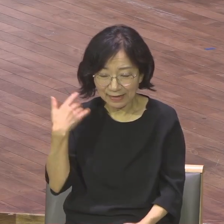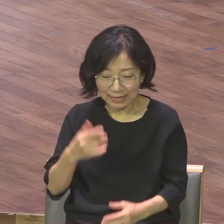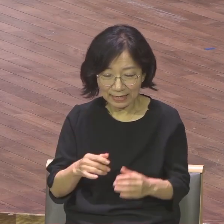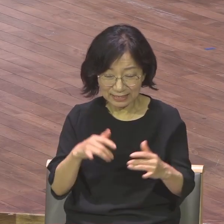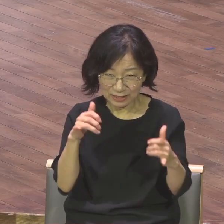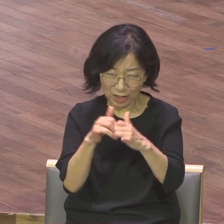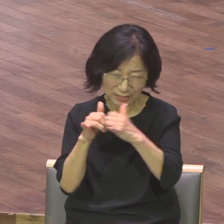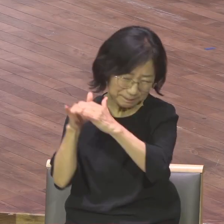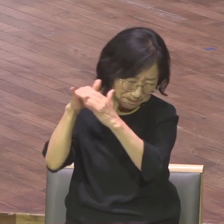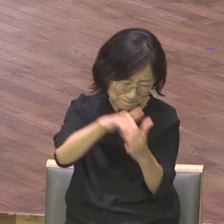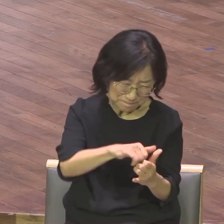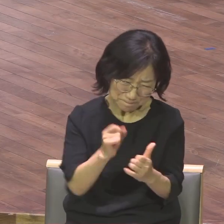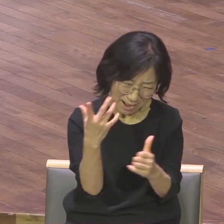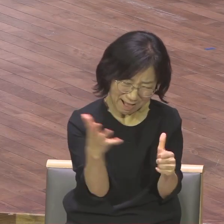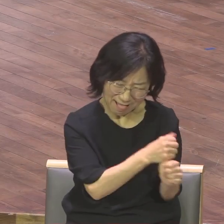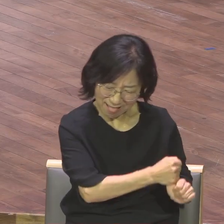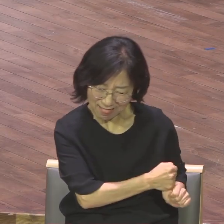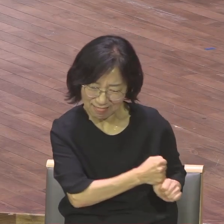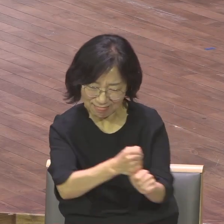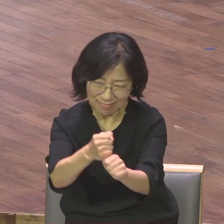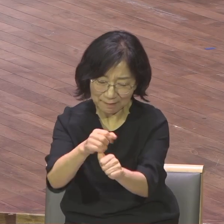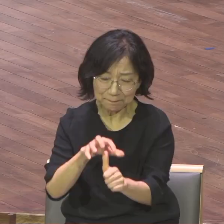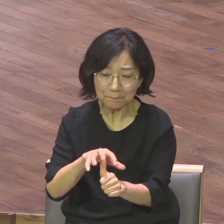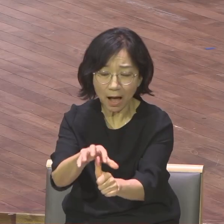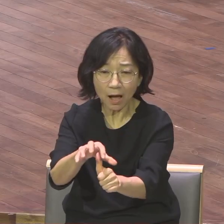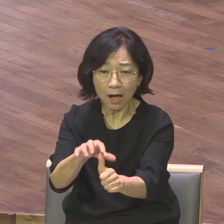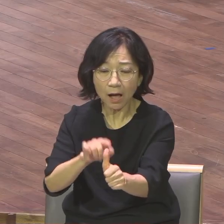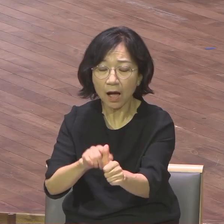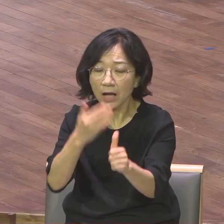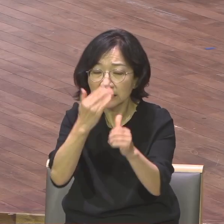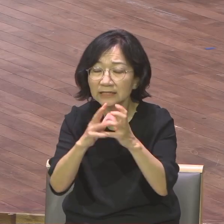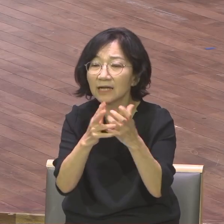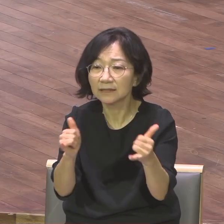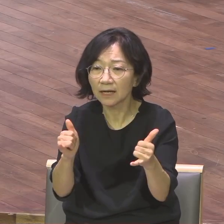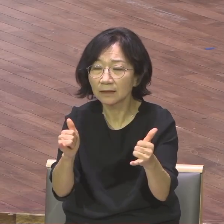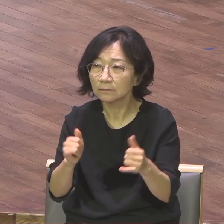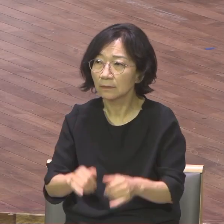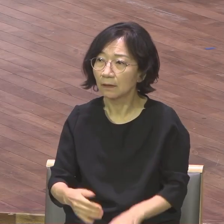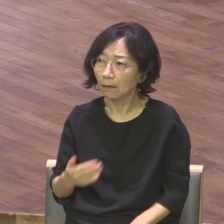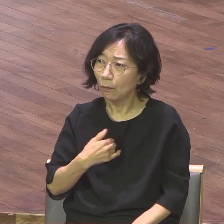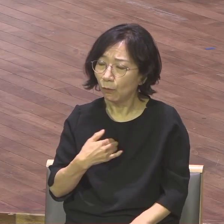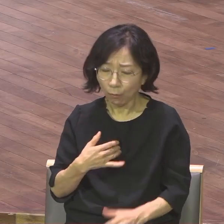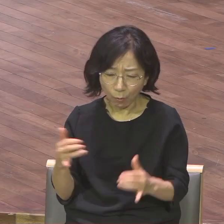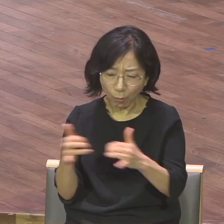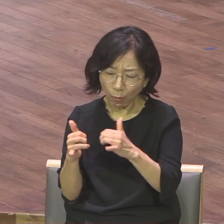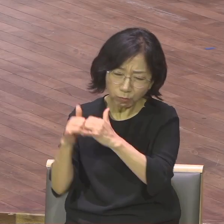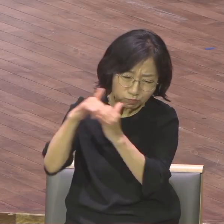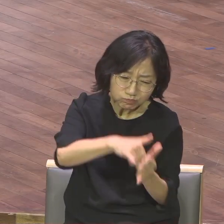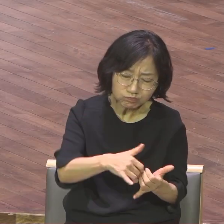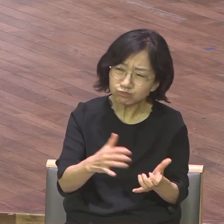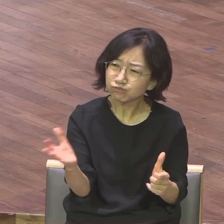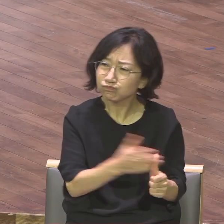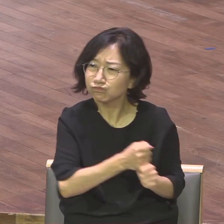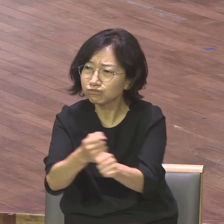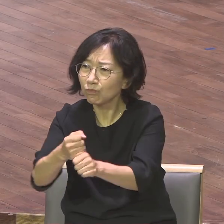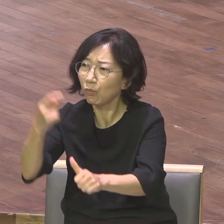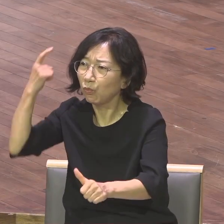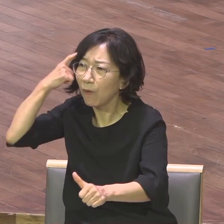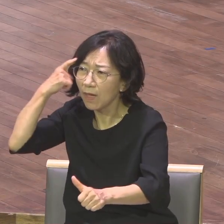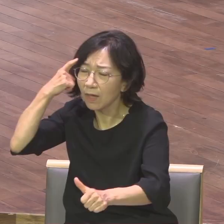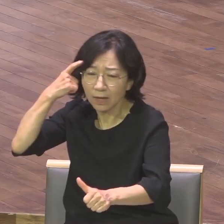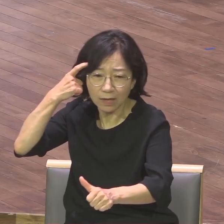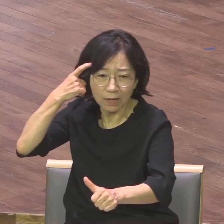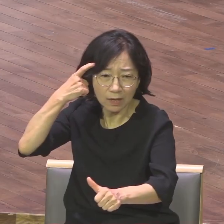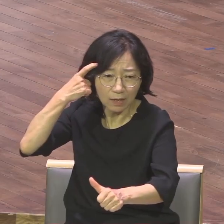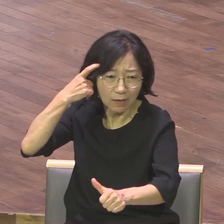이스라엘 백성들은요, 왜 포로가 됐는지, 우리가 왜 포로가 됐는지, 지금 현실